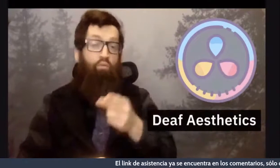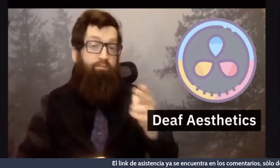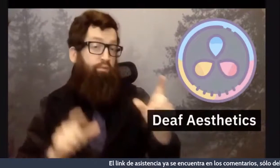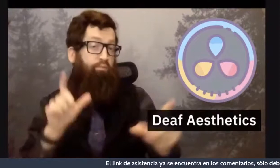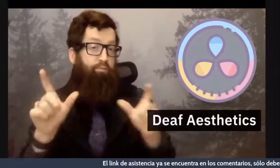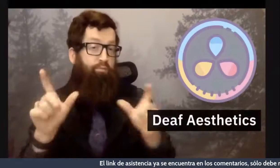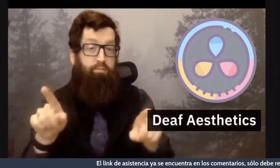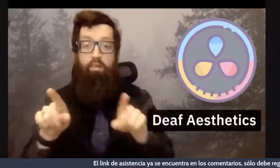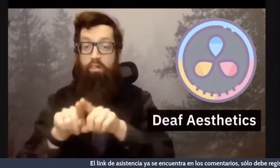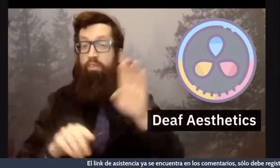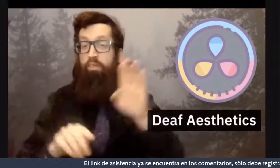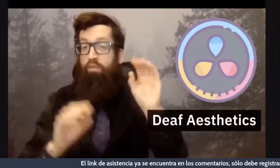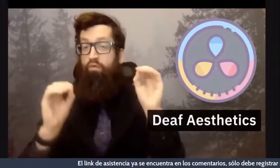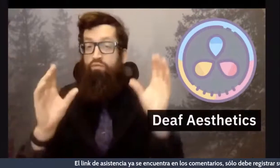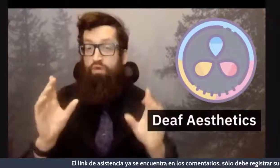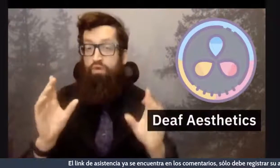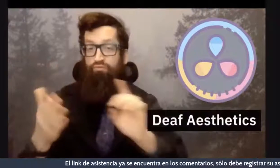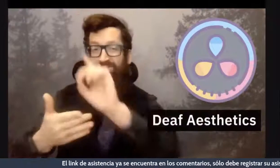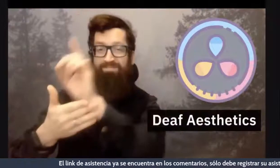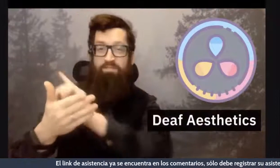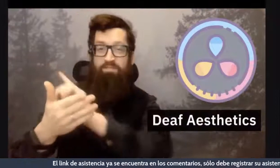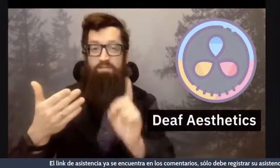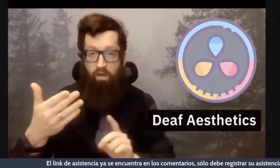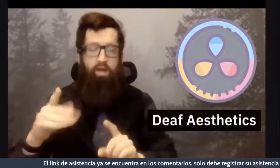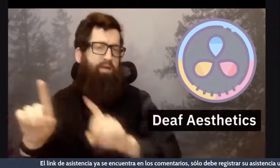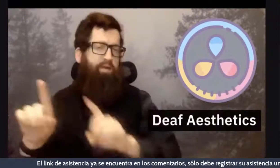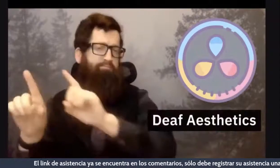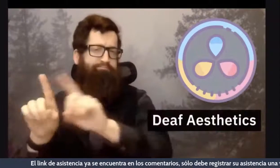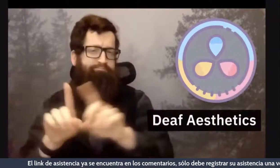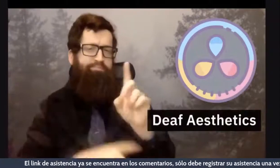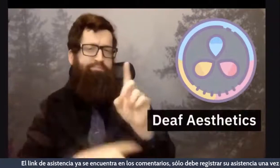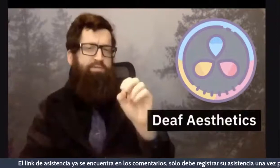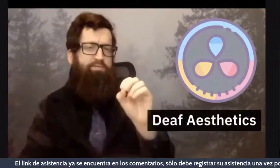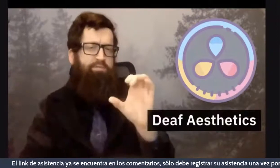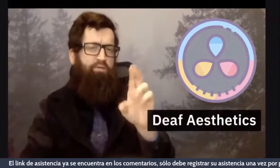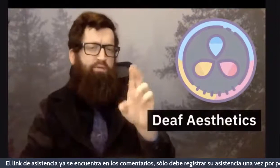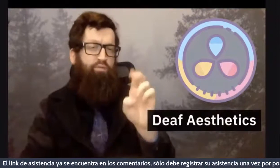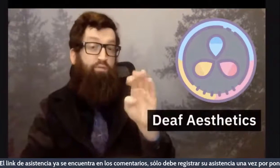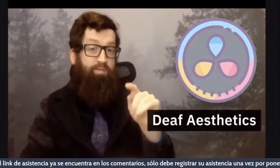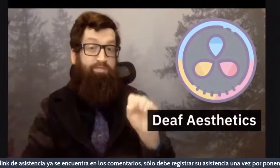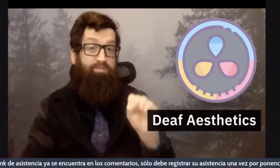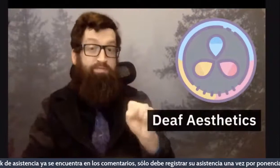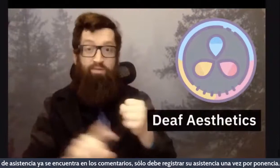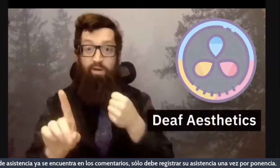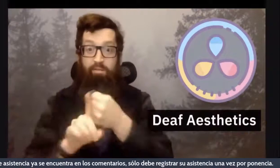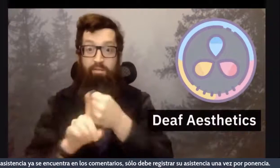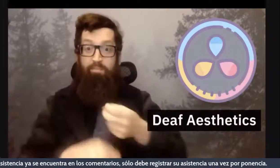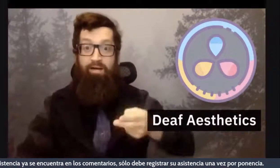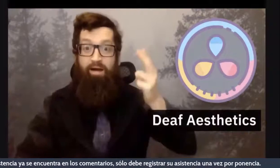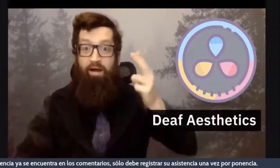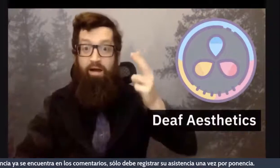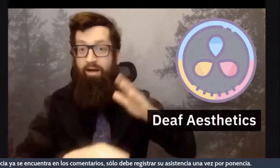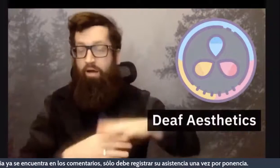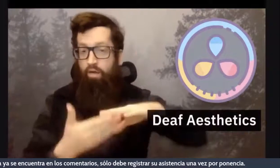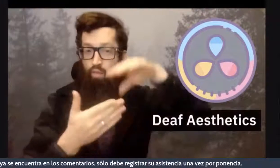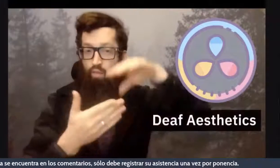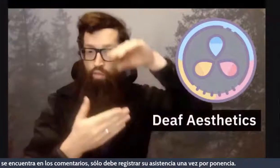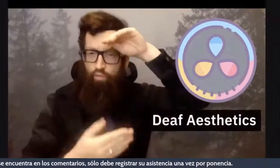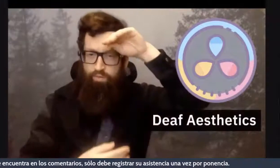de las personas con sordera y dificultad auditiva. Hay documentación que impacta significativamente el aprendizaje. Y